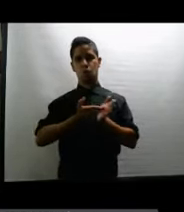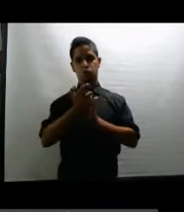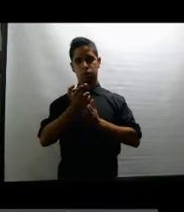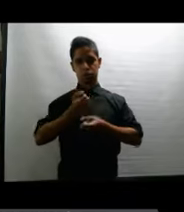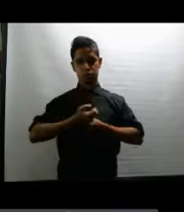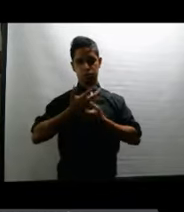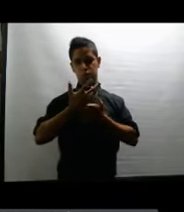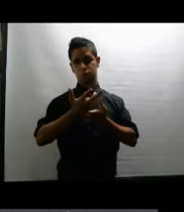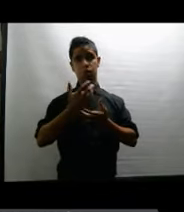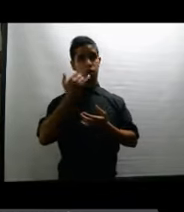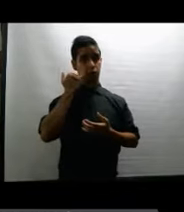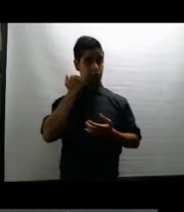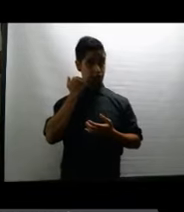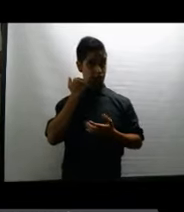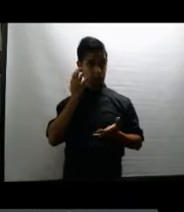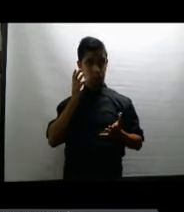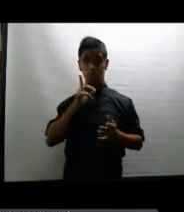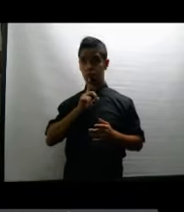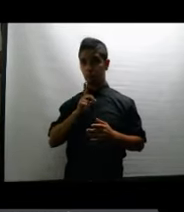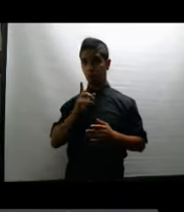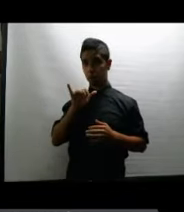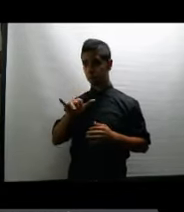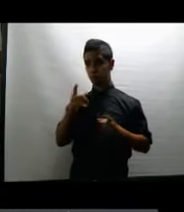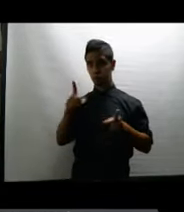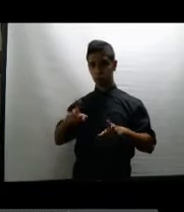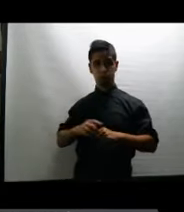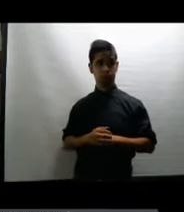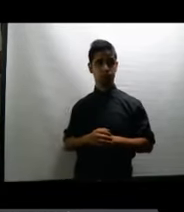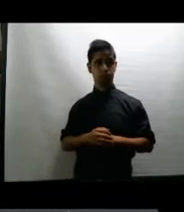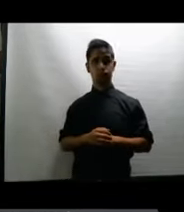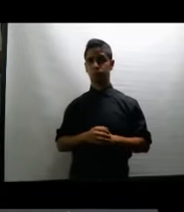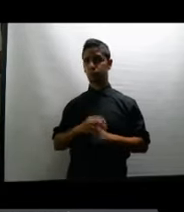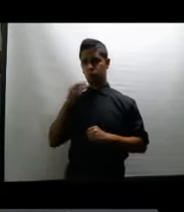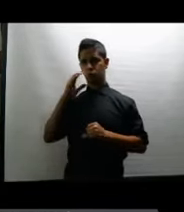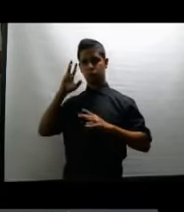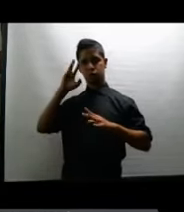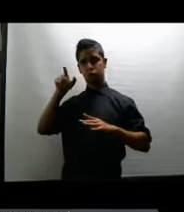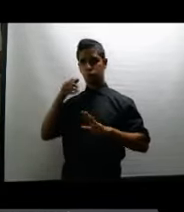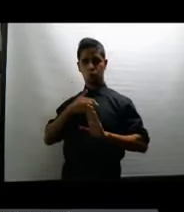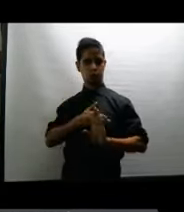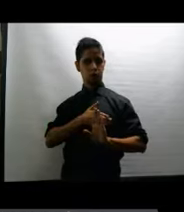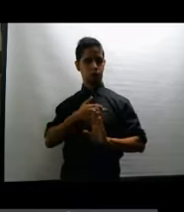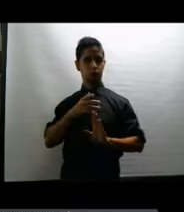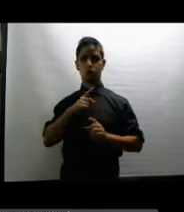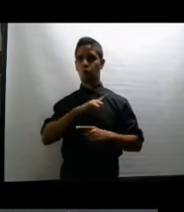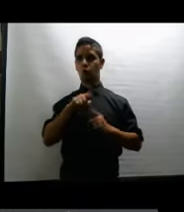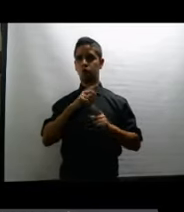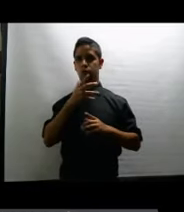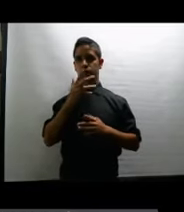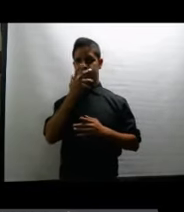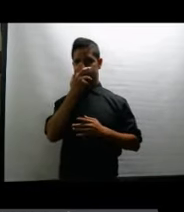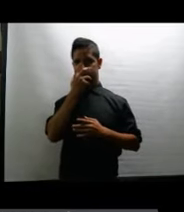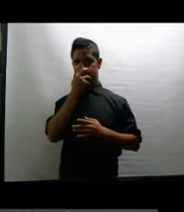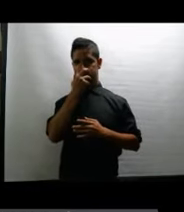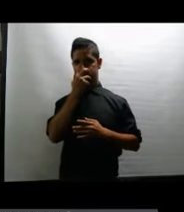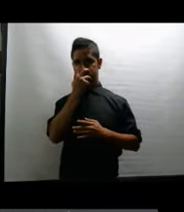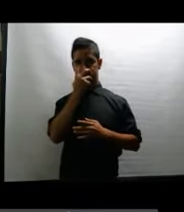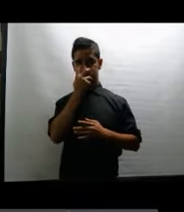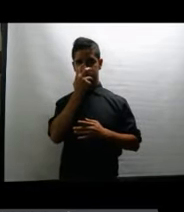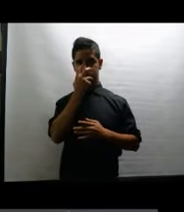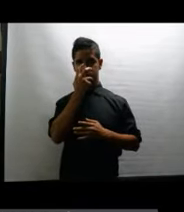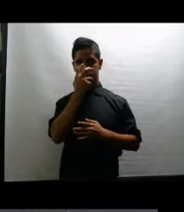Y si de repente, porque así se lo dice, porque yo me imagino que ese era el miedo de tú empezar a quitarte la máscara, ¿no? Porque no hay máscara,